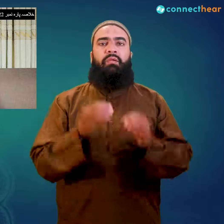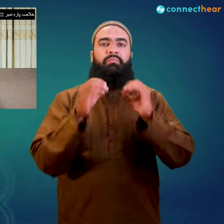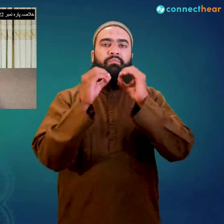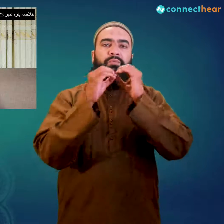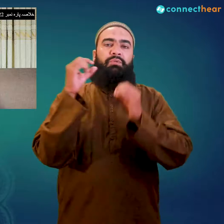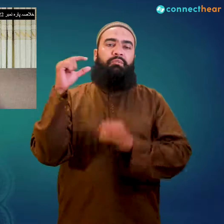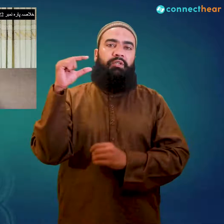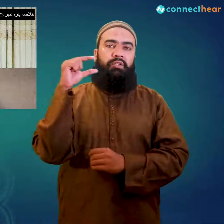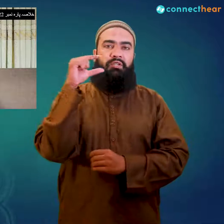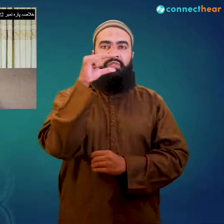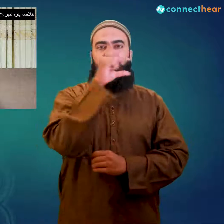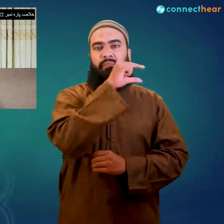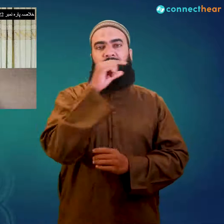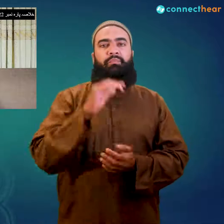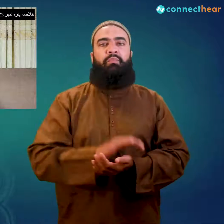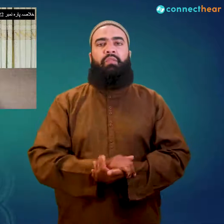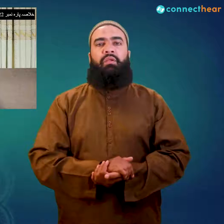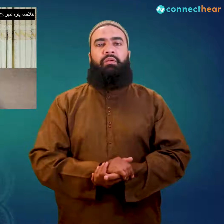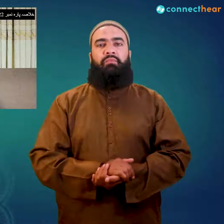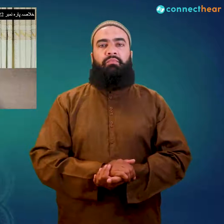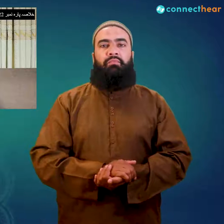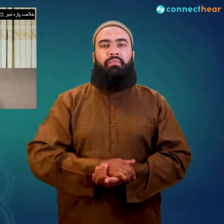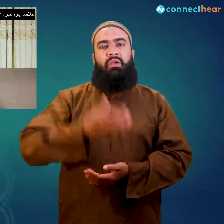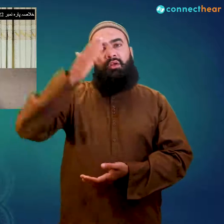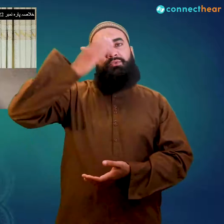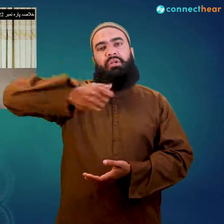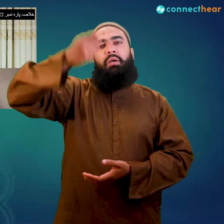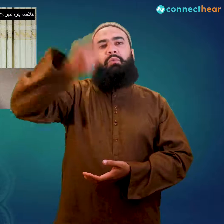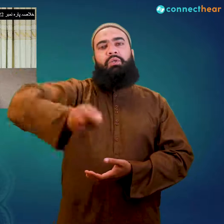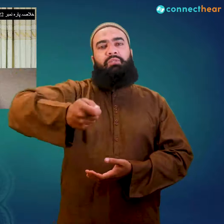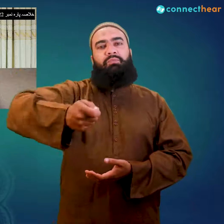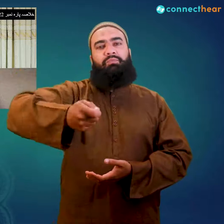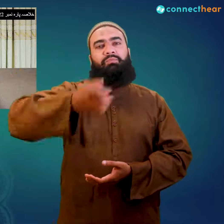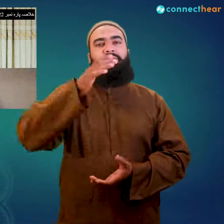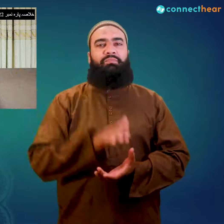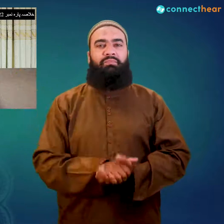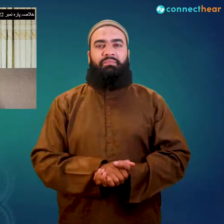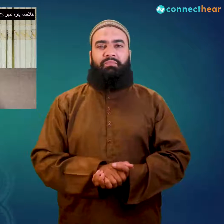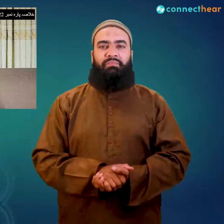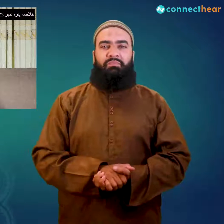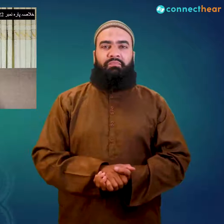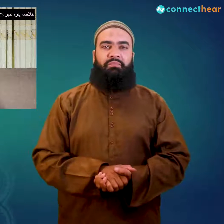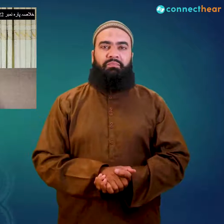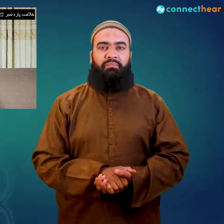بسم اللہ الرحمن الرحیم۔ السلام علیکم ورحمۃ اللہ۔